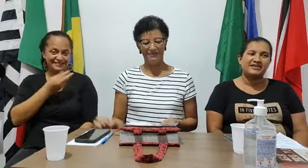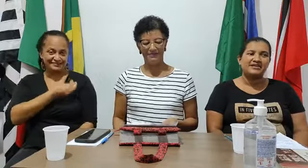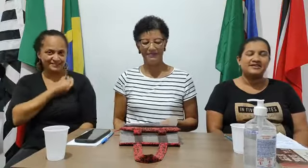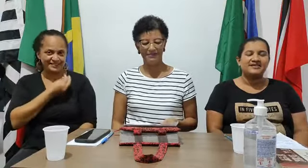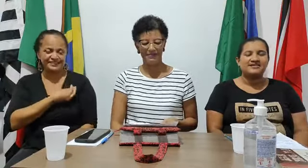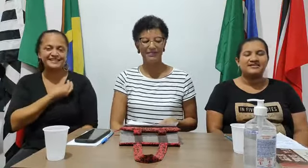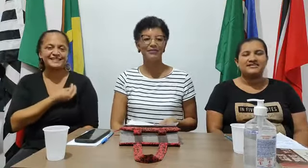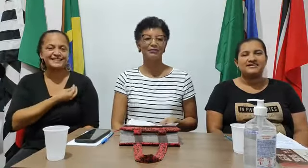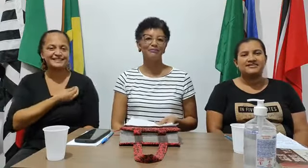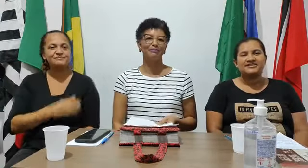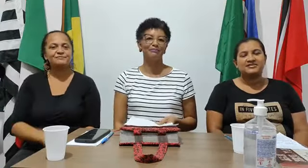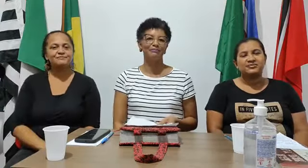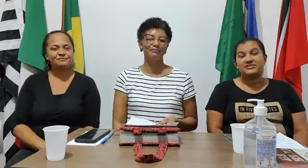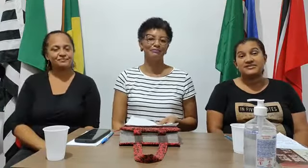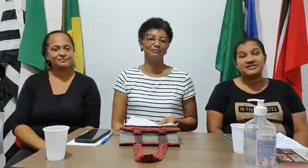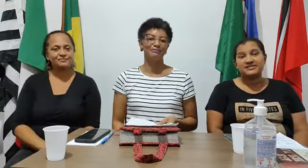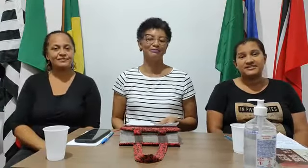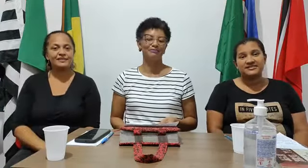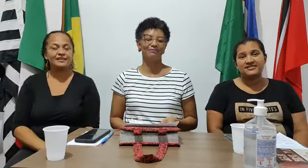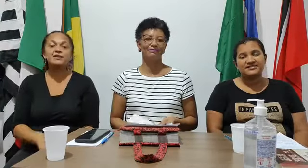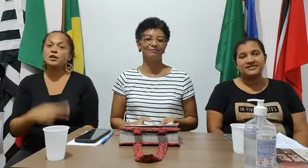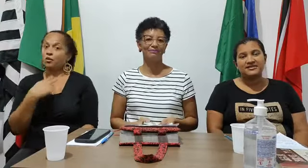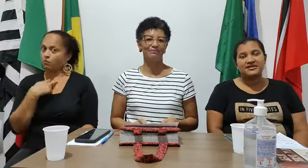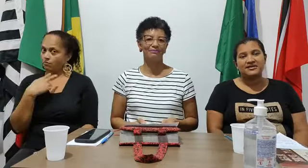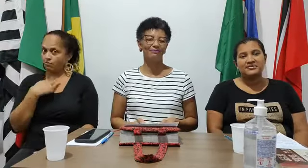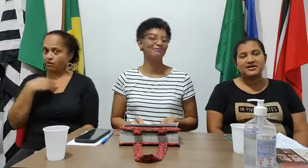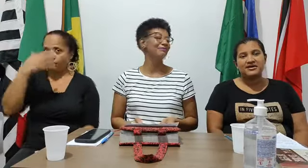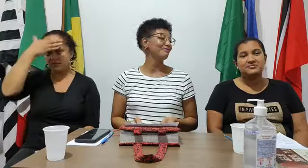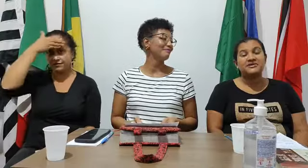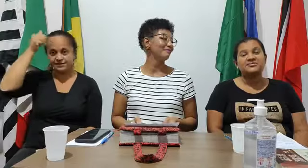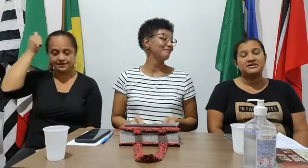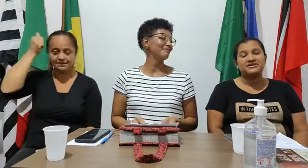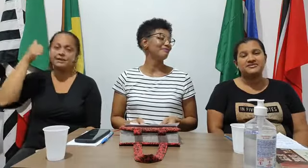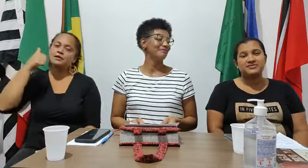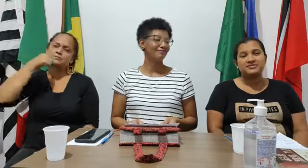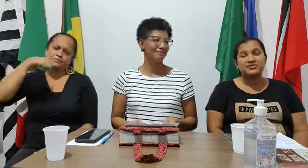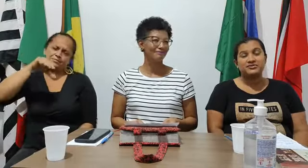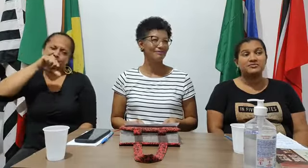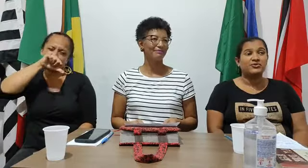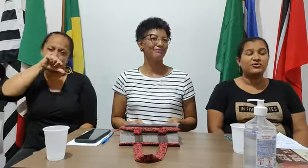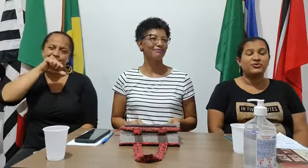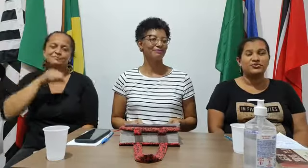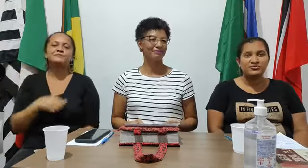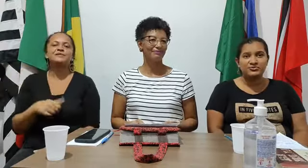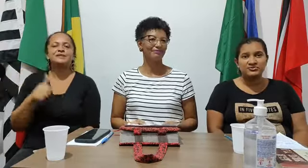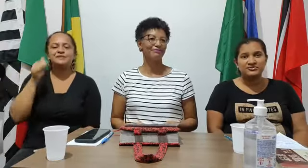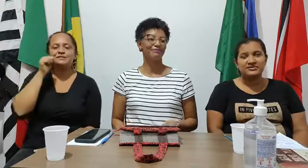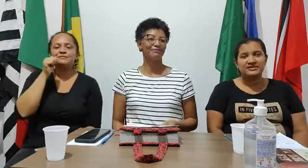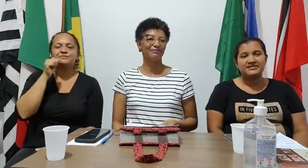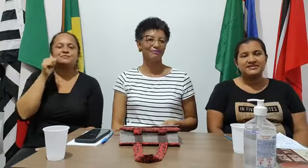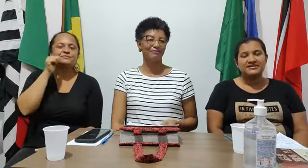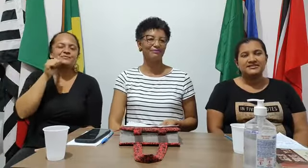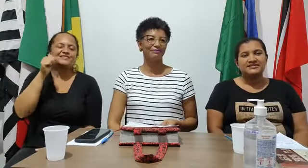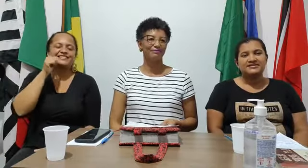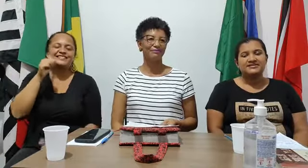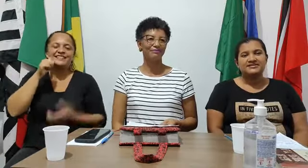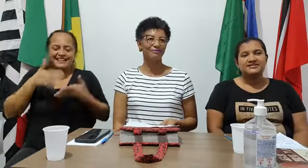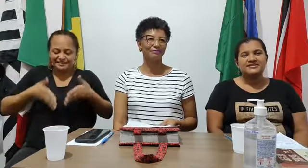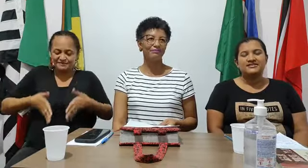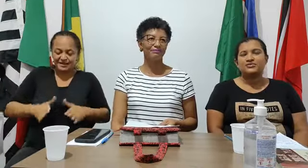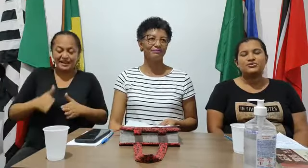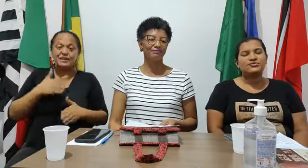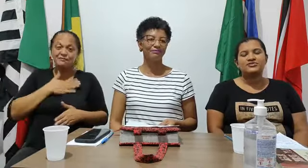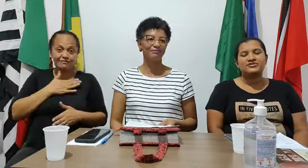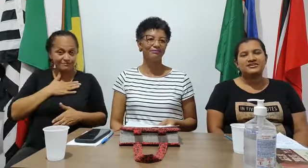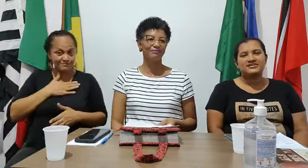assim. Não posso esquecer a minha mãe, pessoa que me colocou no mundo,